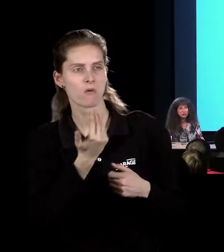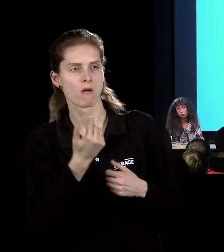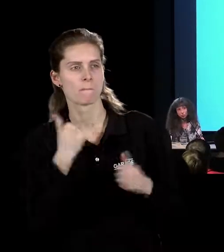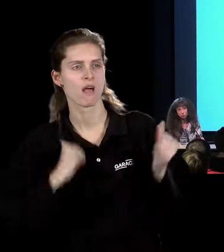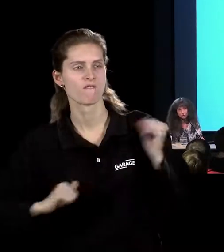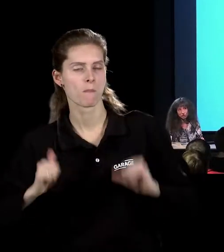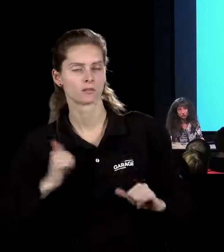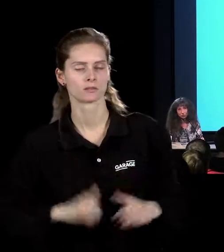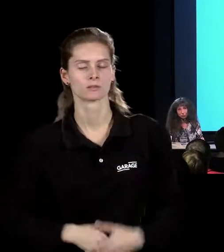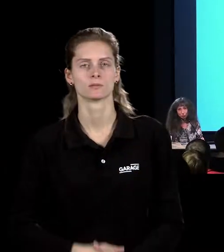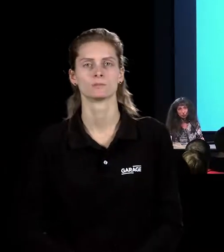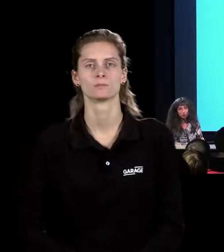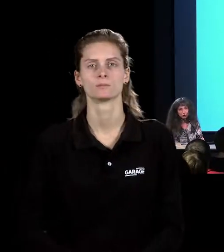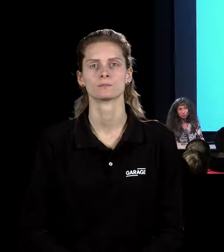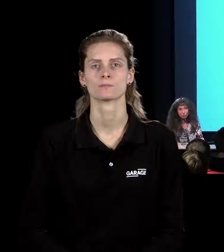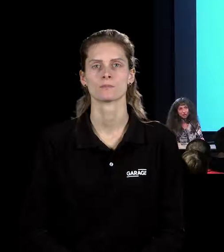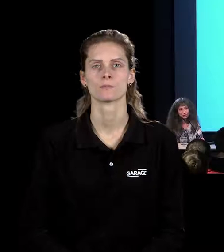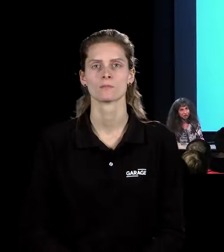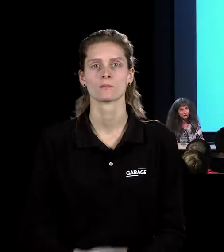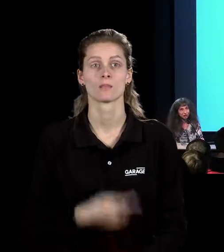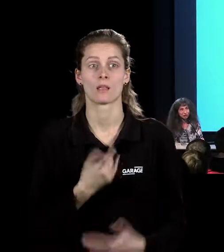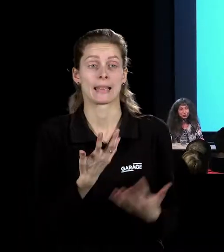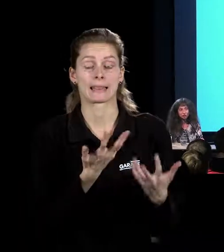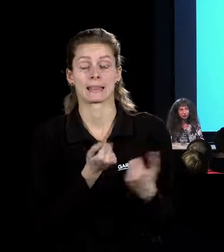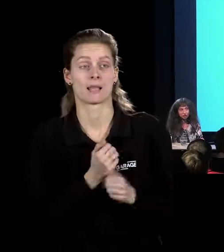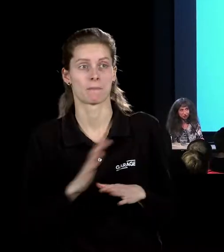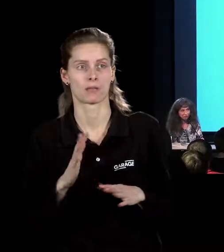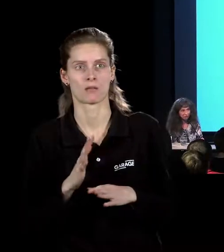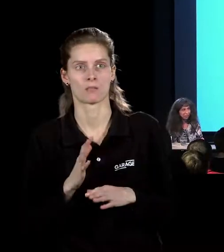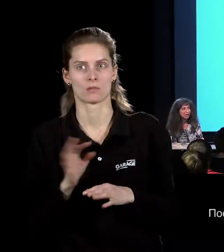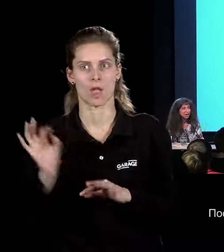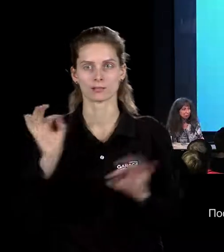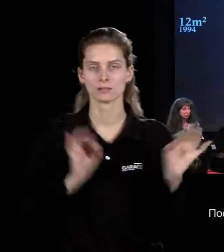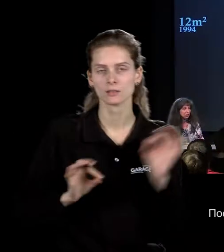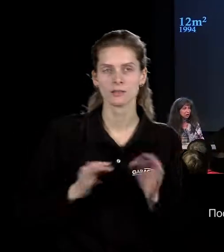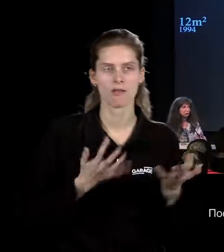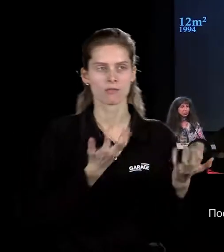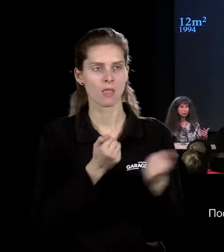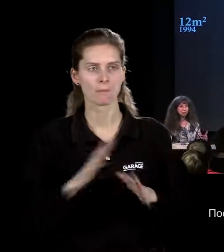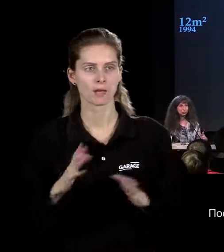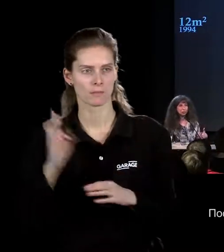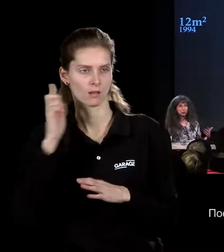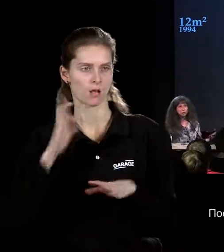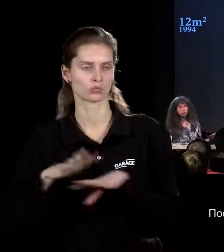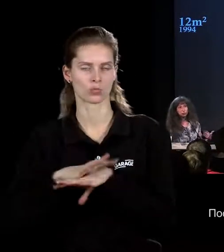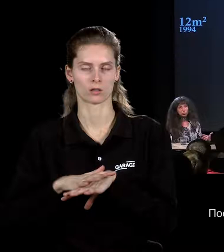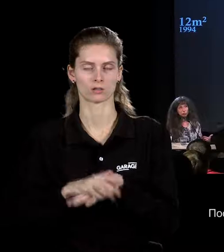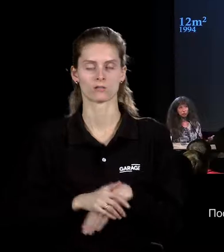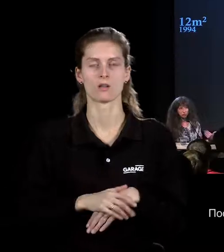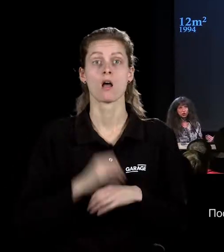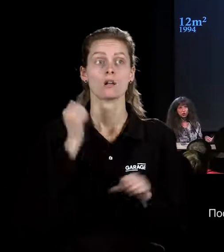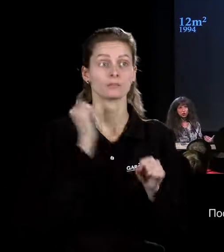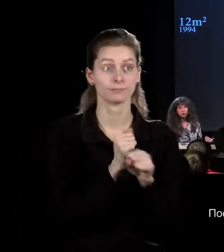читался этот самый перформанс, который был неприемлем ни идеологически, ни тем более эстетически. И после того, как он это все делает,